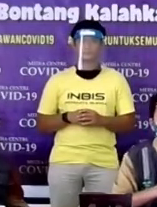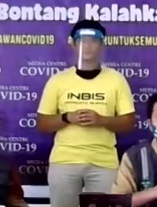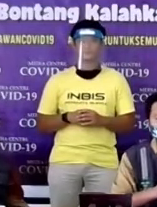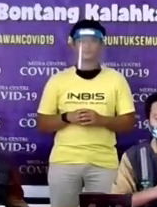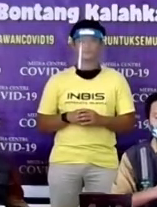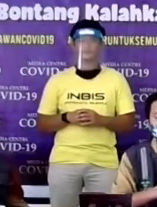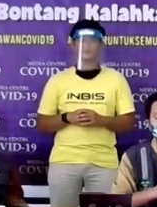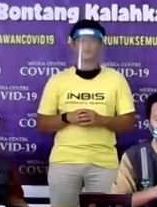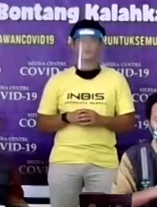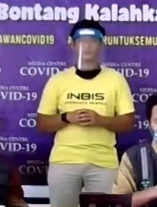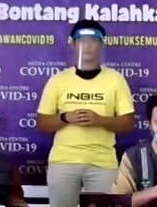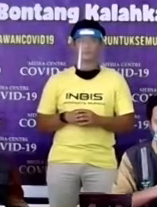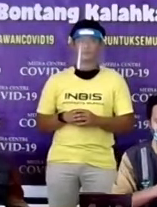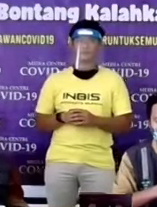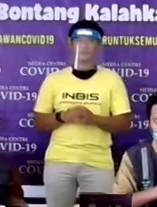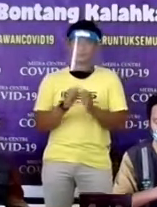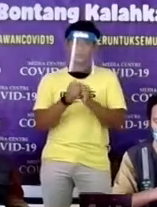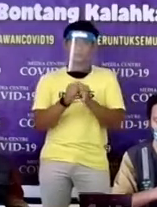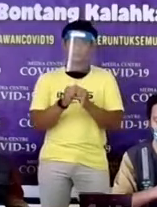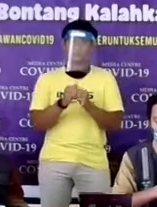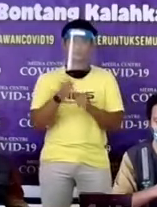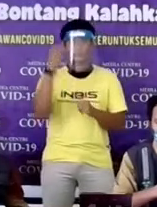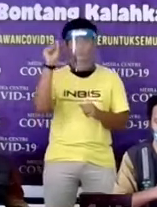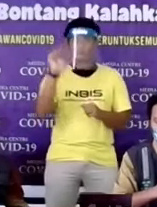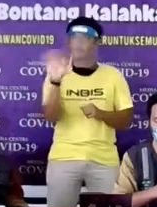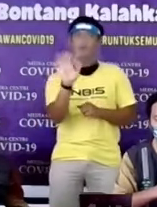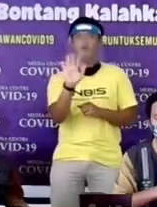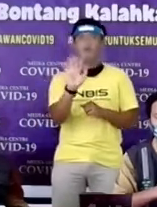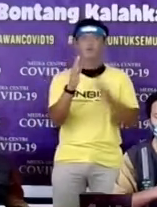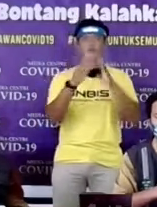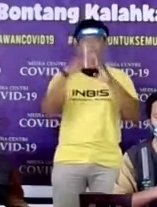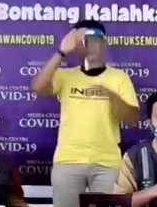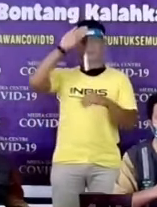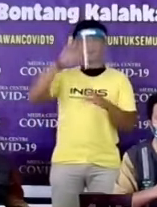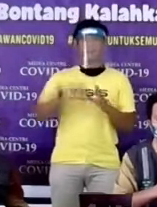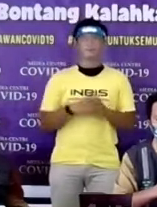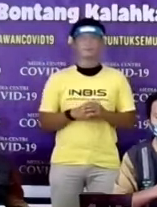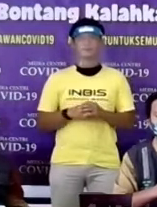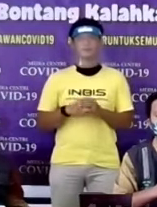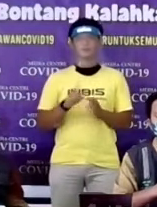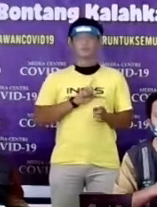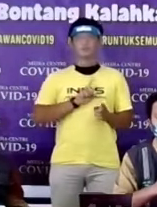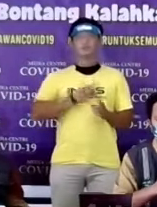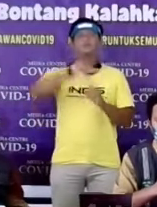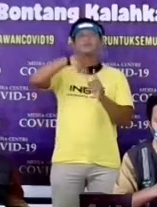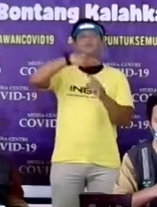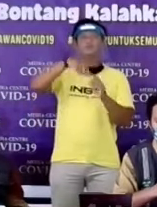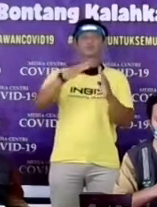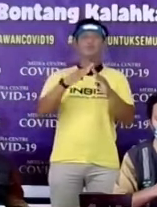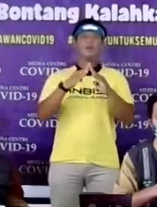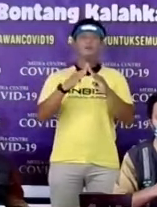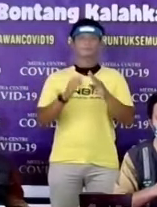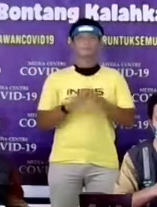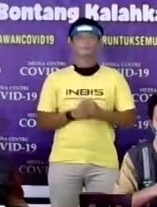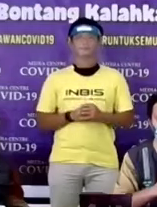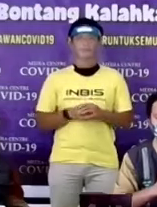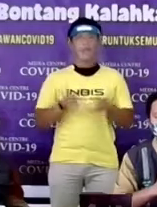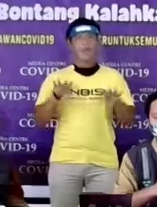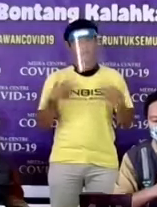konfirmasi yang tidak dirawat di rumah sakit tapi tidak bergejala dan isolasi mandiri di rumah dan atau di fasilitas kesehatan fasilitas